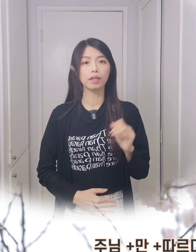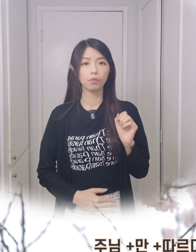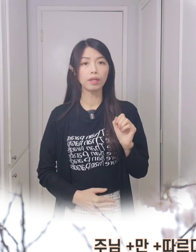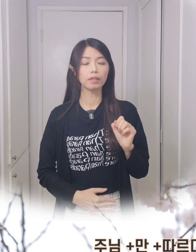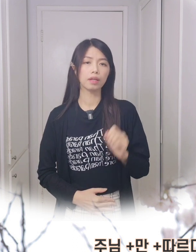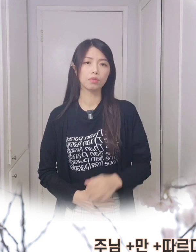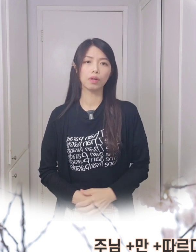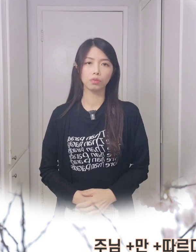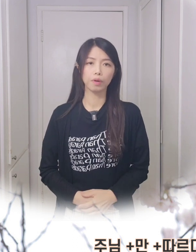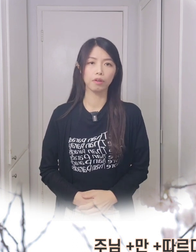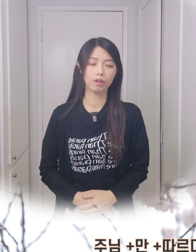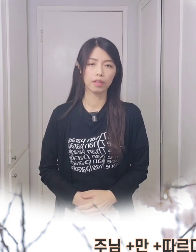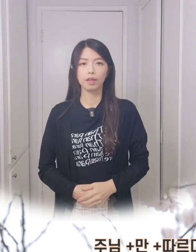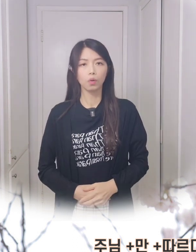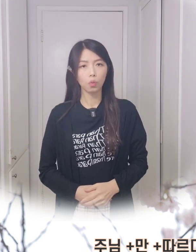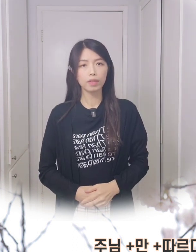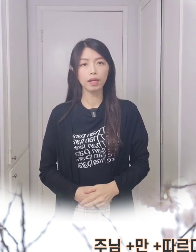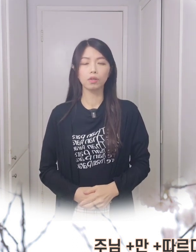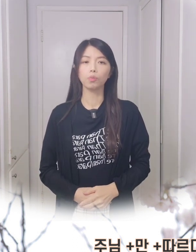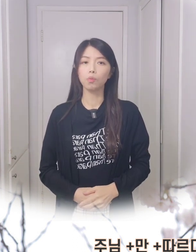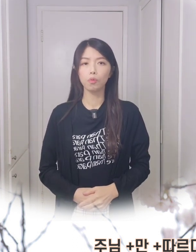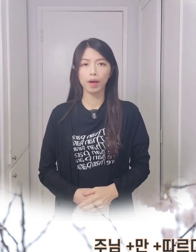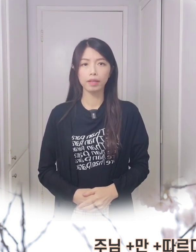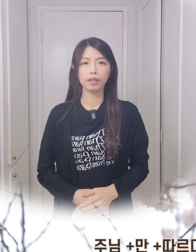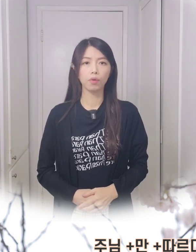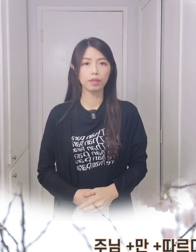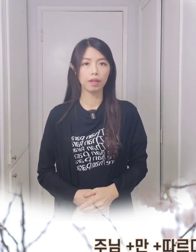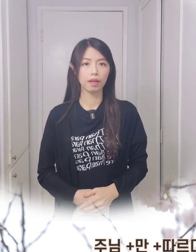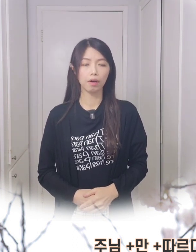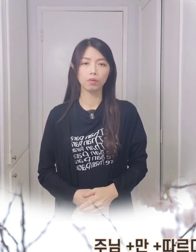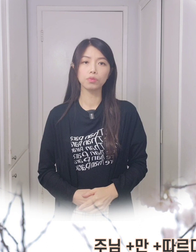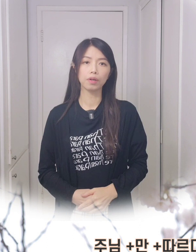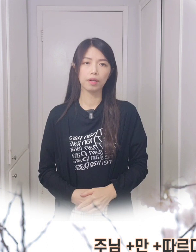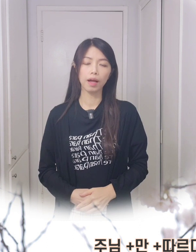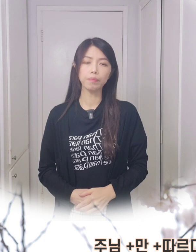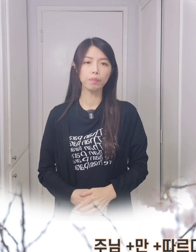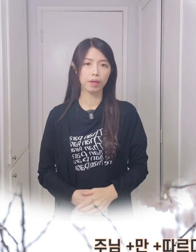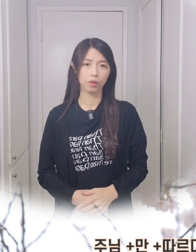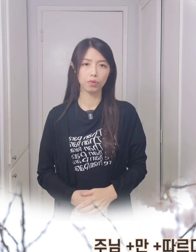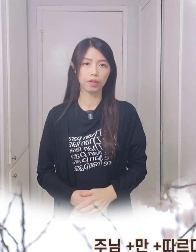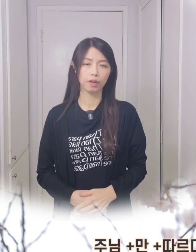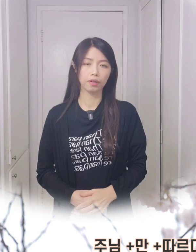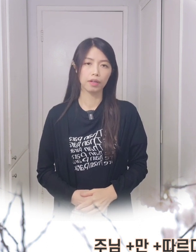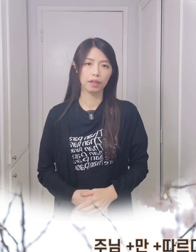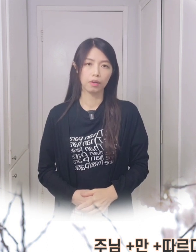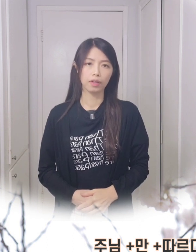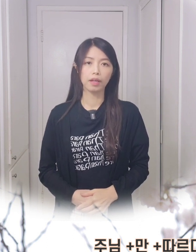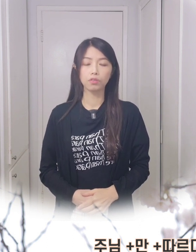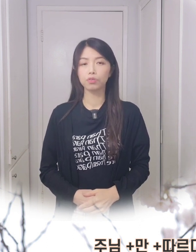오직이라고 한 뜻의 수어가 두 번이 들어가기 때문에 오직 그리고 뭐뭐만 이라고 한 뜻의 수어를 한 번만 넣어줄게요.